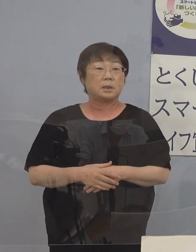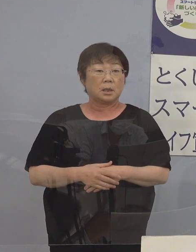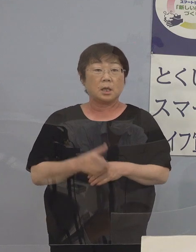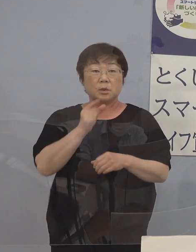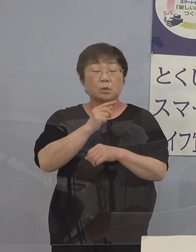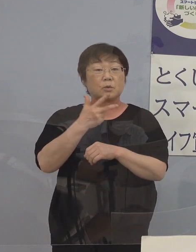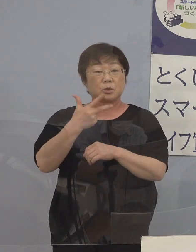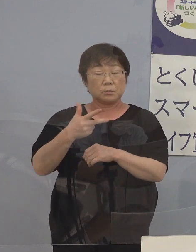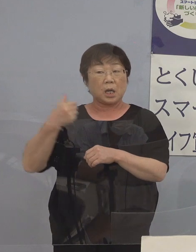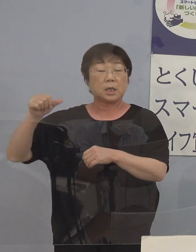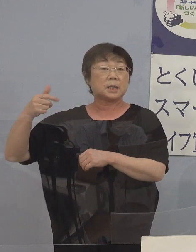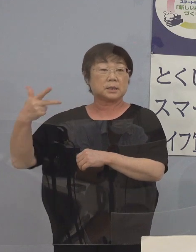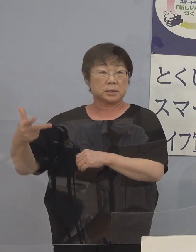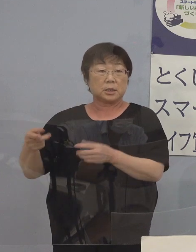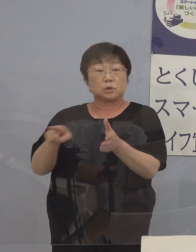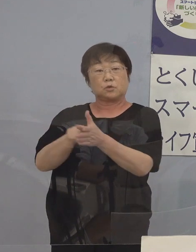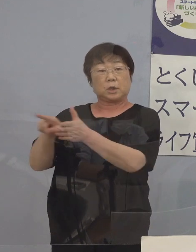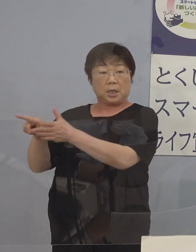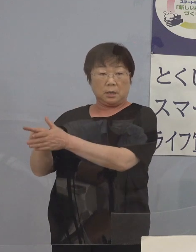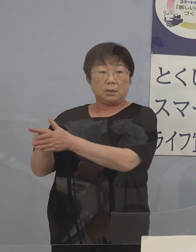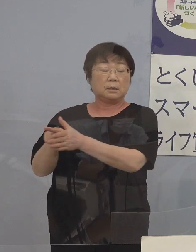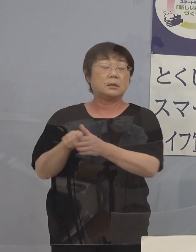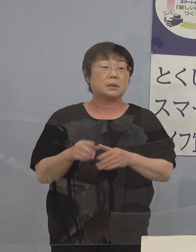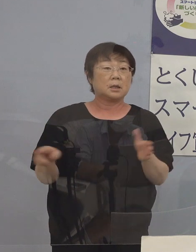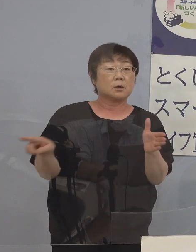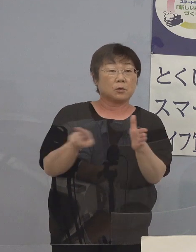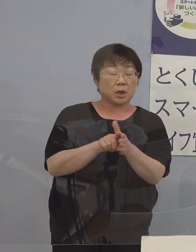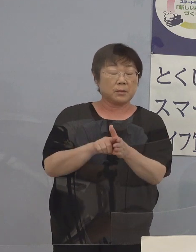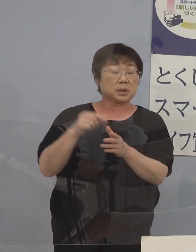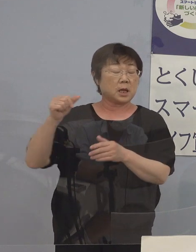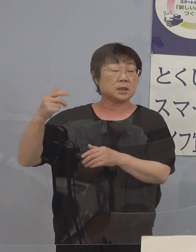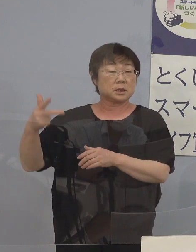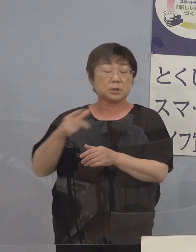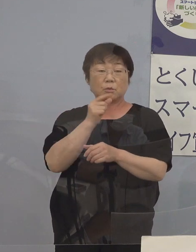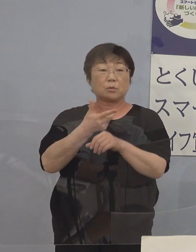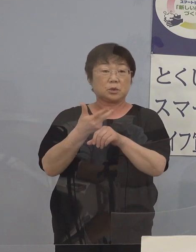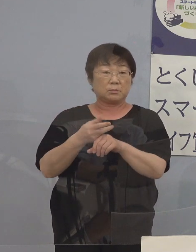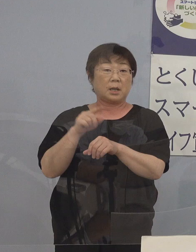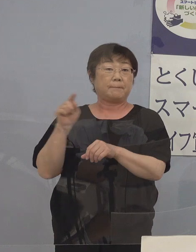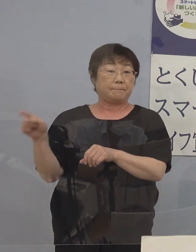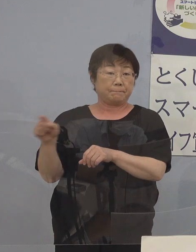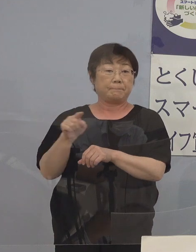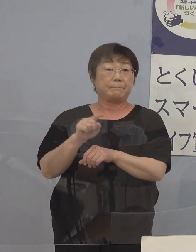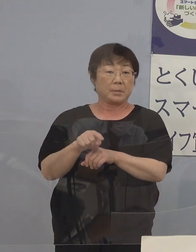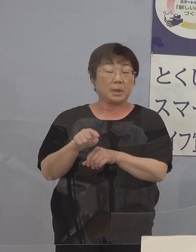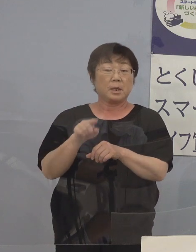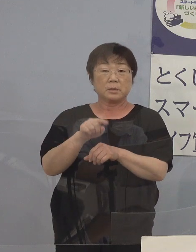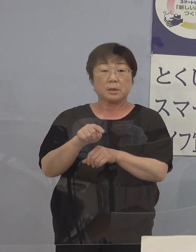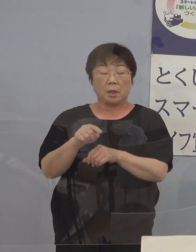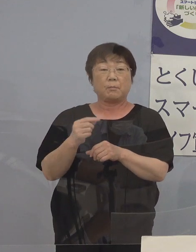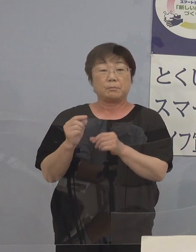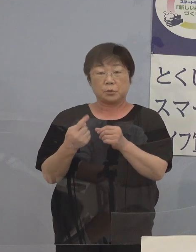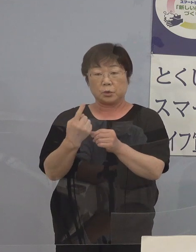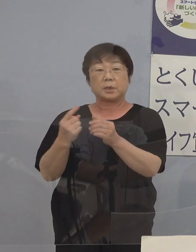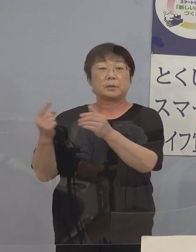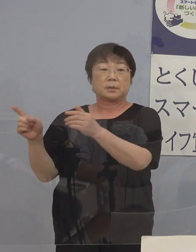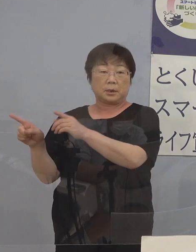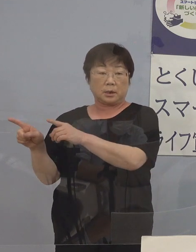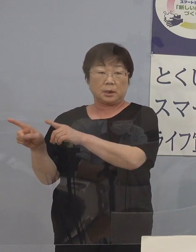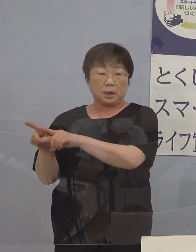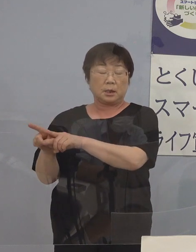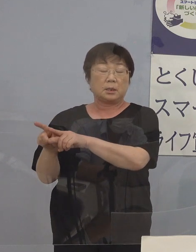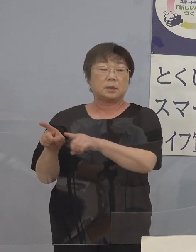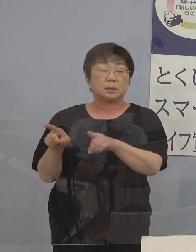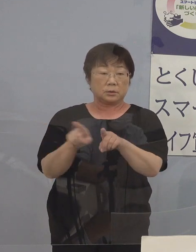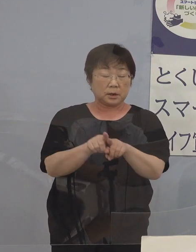市、阿南市が追加で、はい、今までは阿南市と徳島市だけでしたが、それぞれに1つずつ、